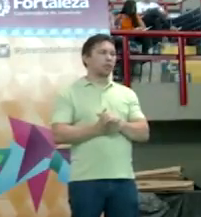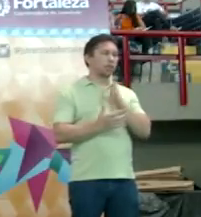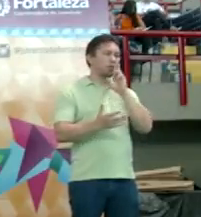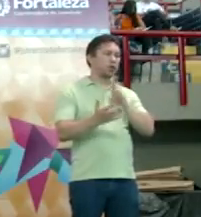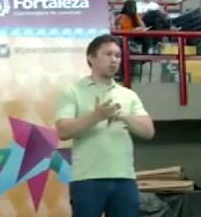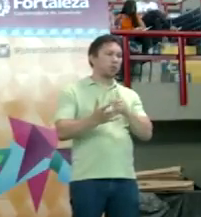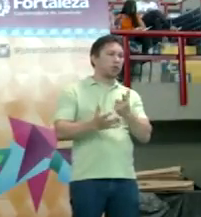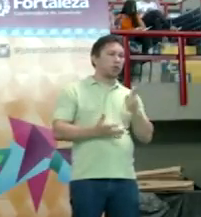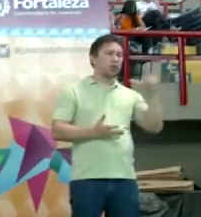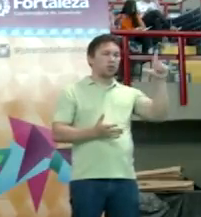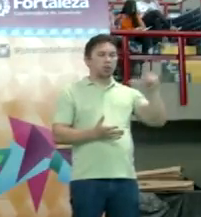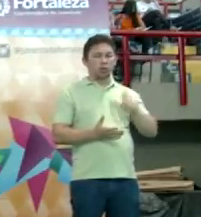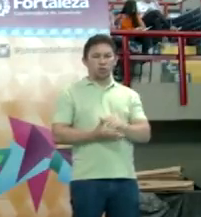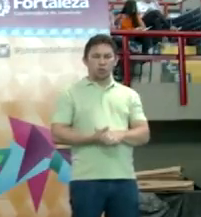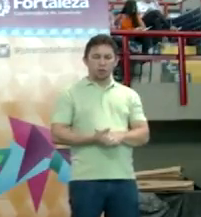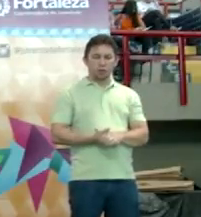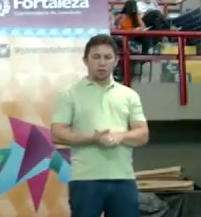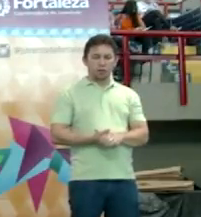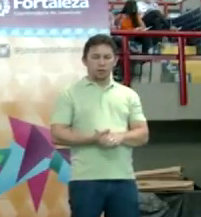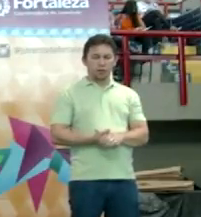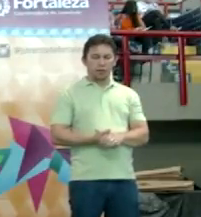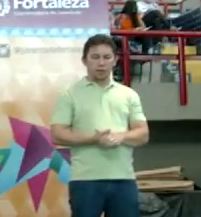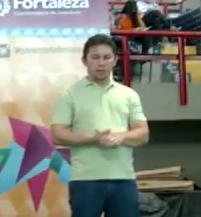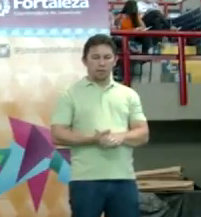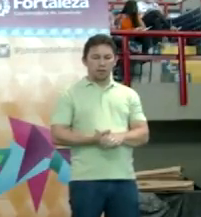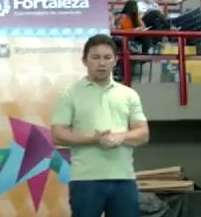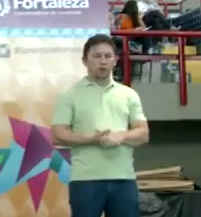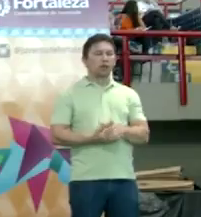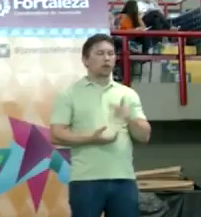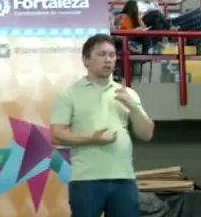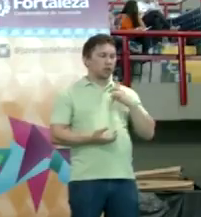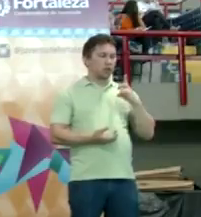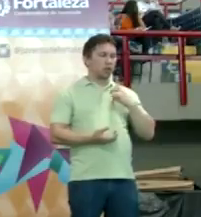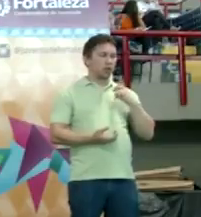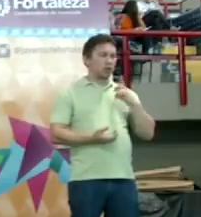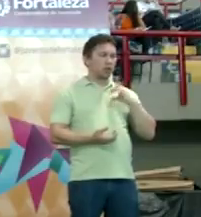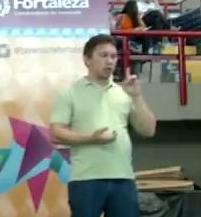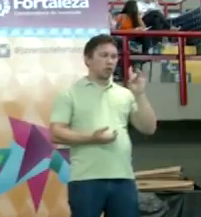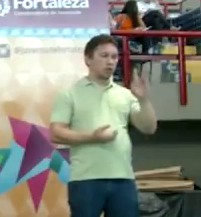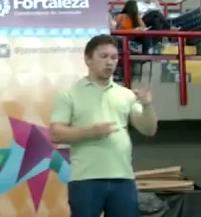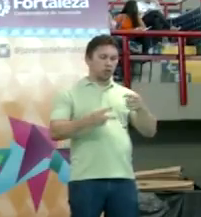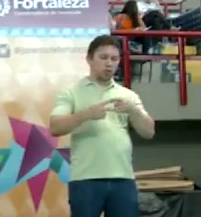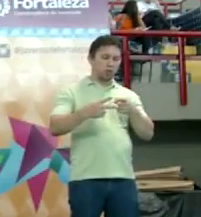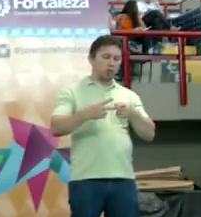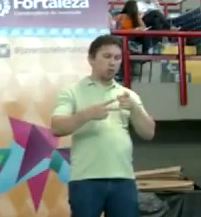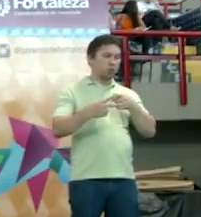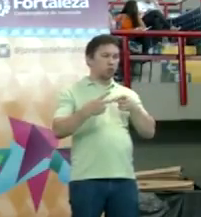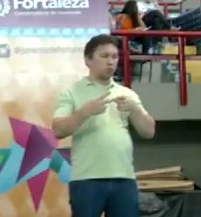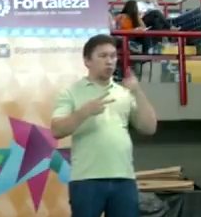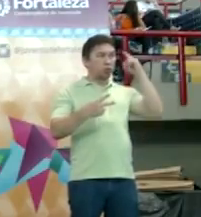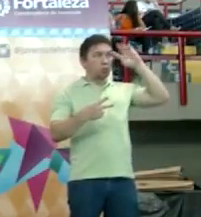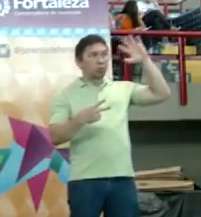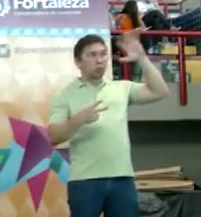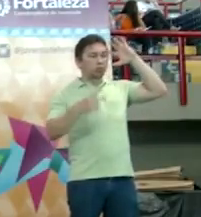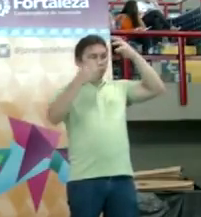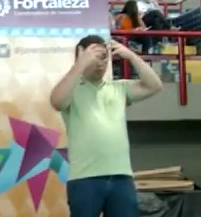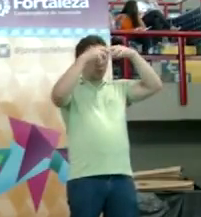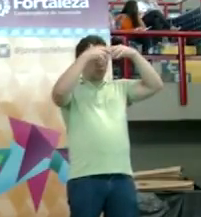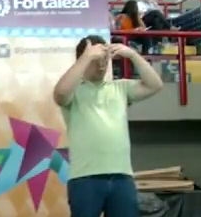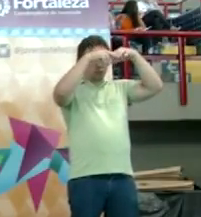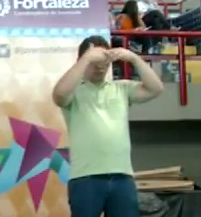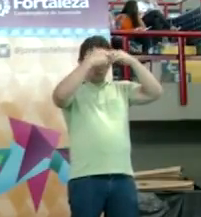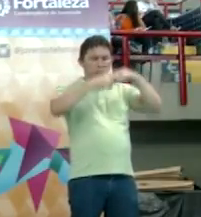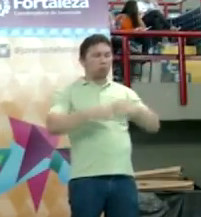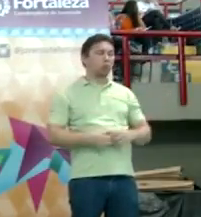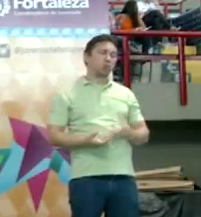as outras. As outras envolvem basicamente 2 raciocínios.